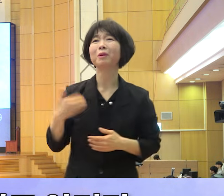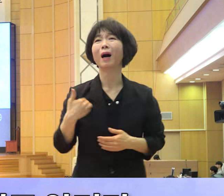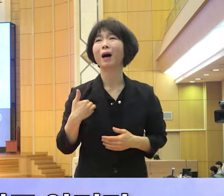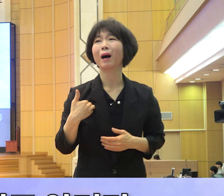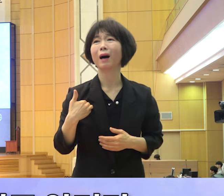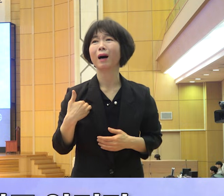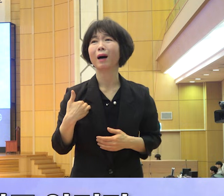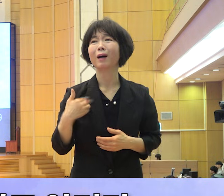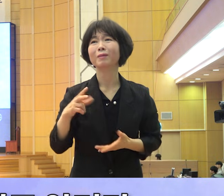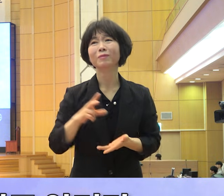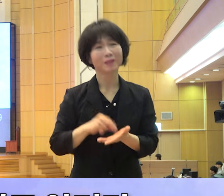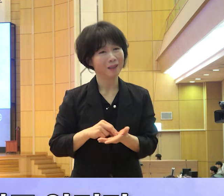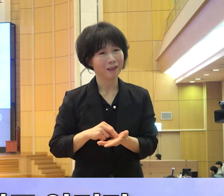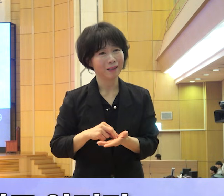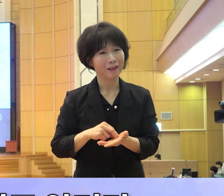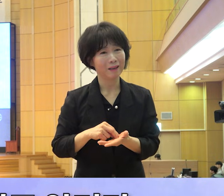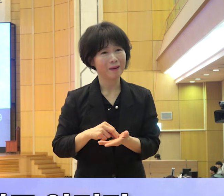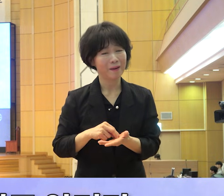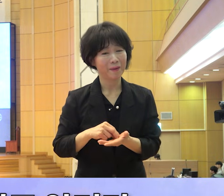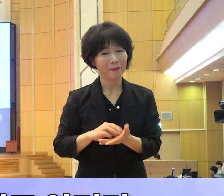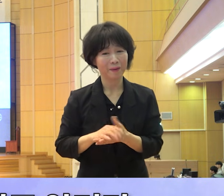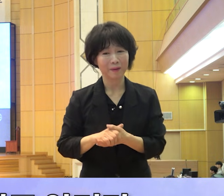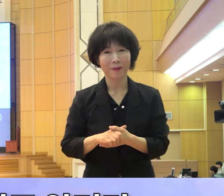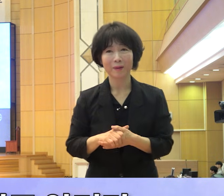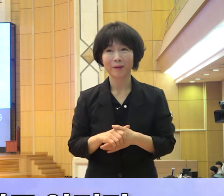하나님도 아닌 자를 하나님으로